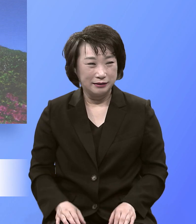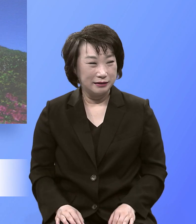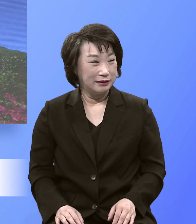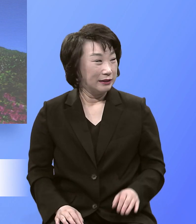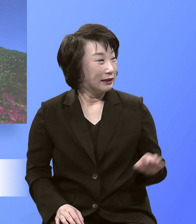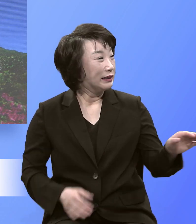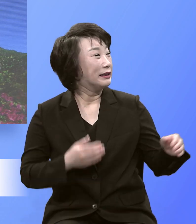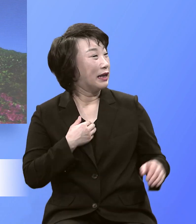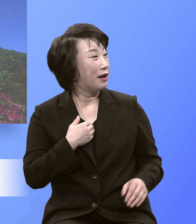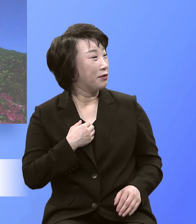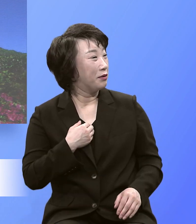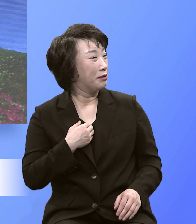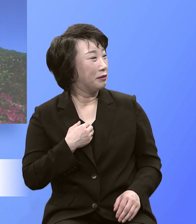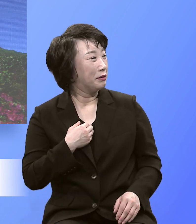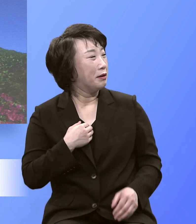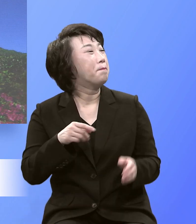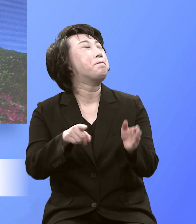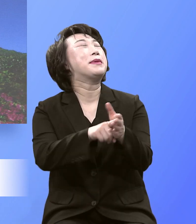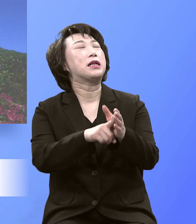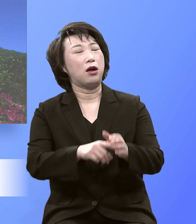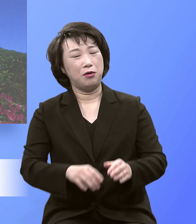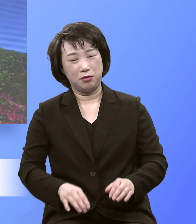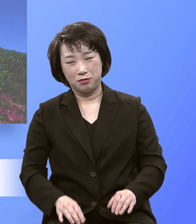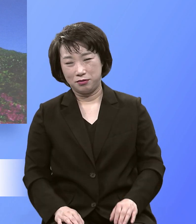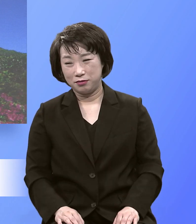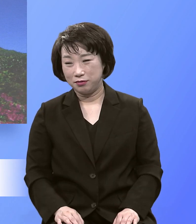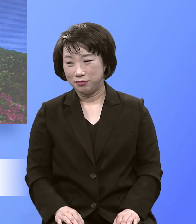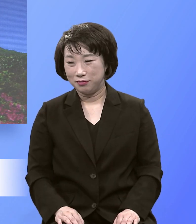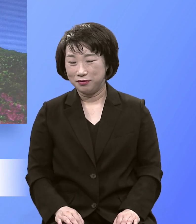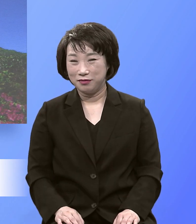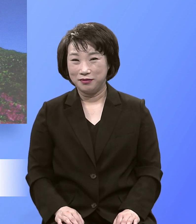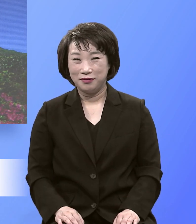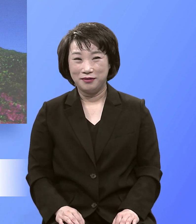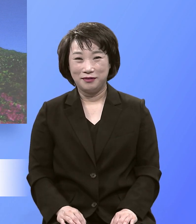나요 믿어요.